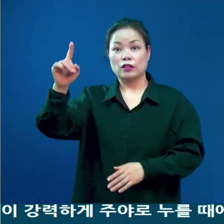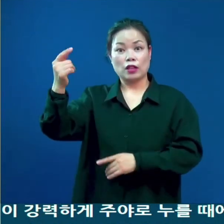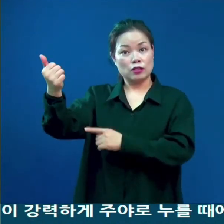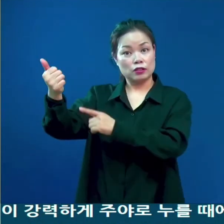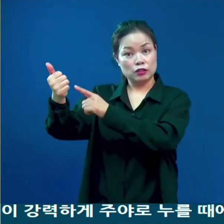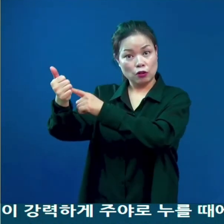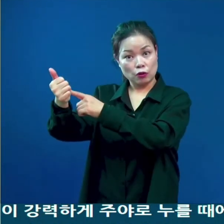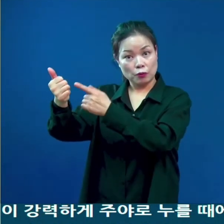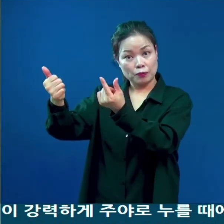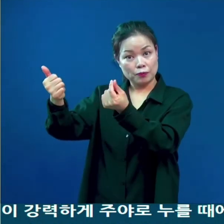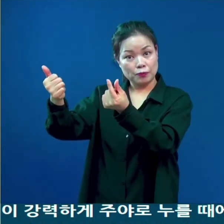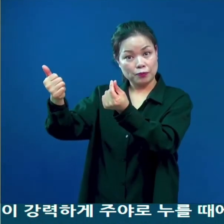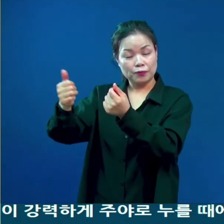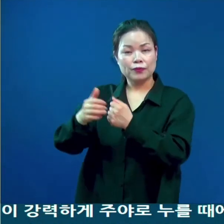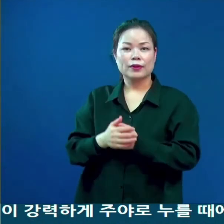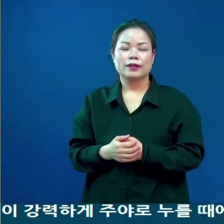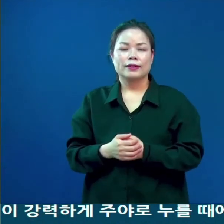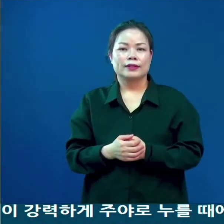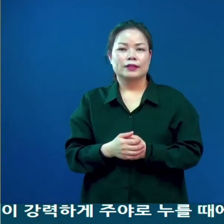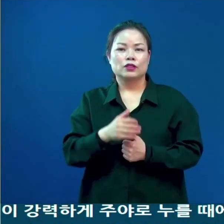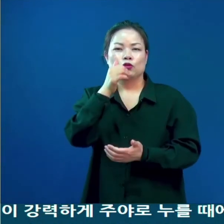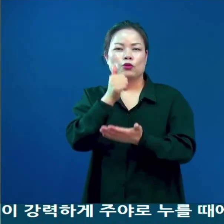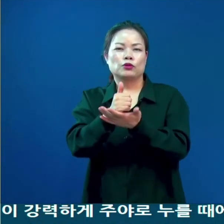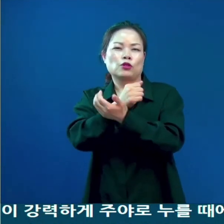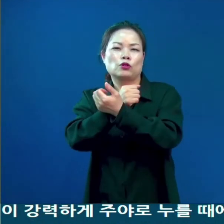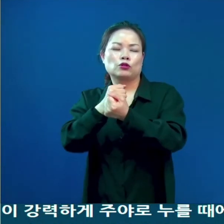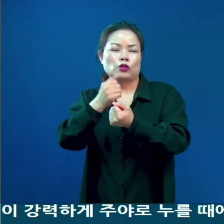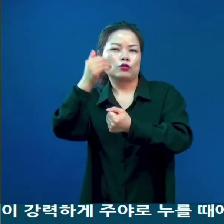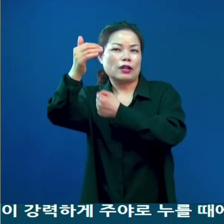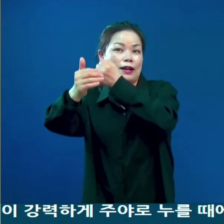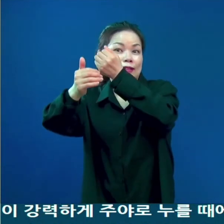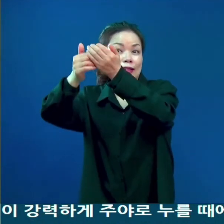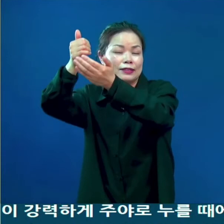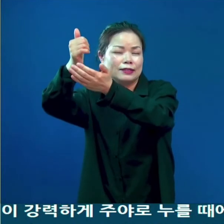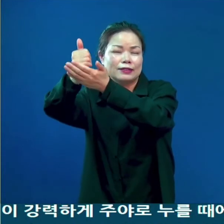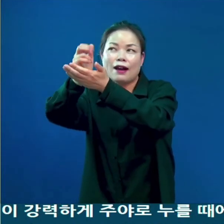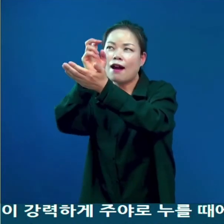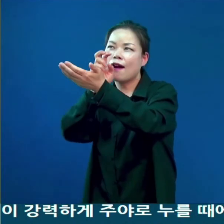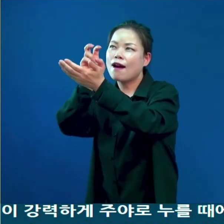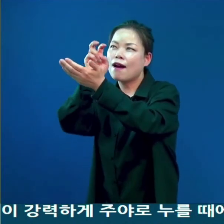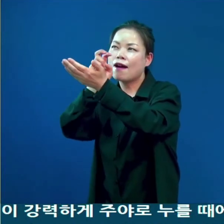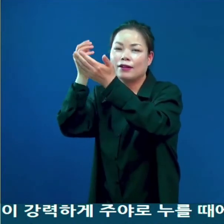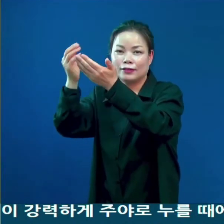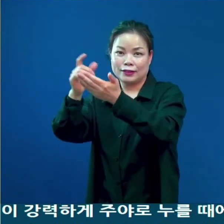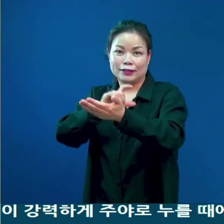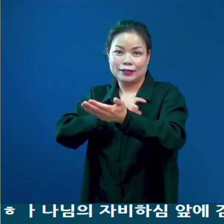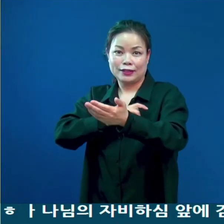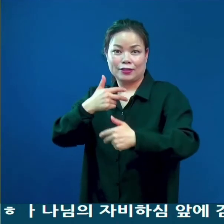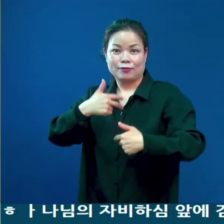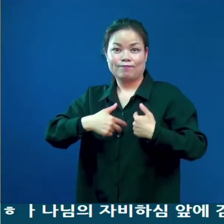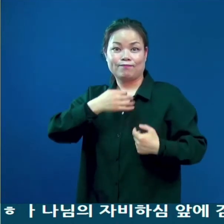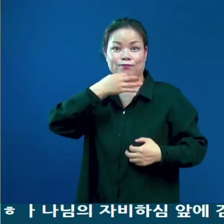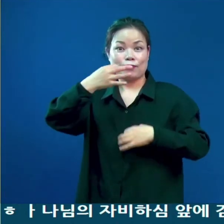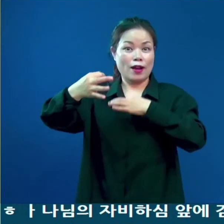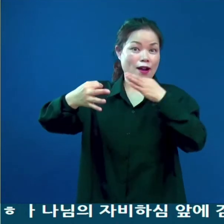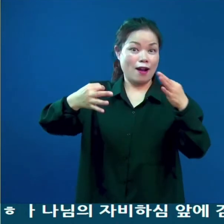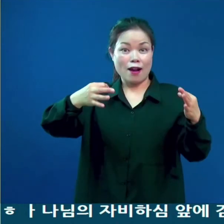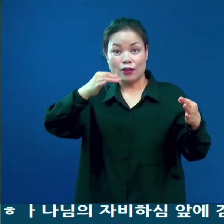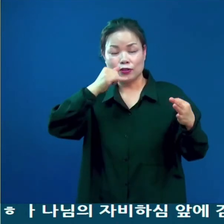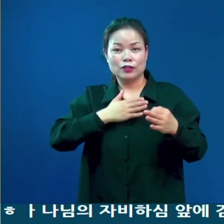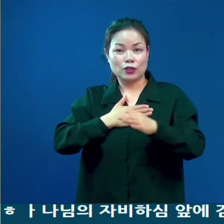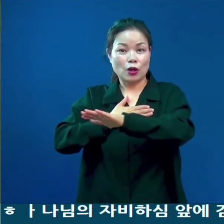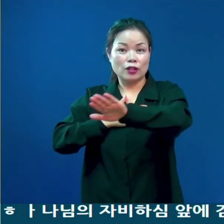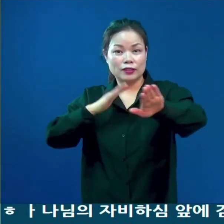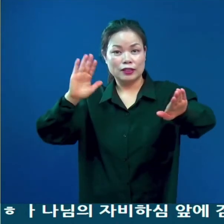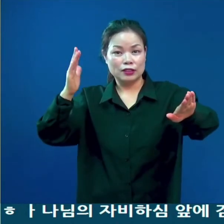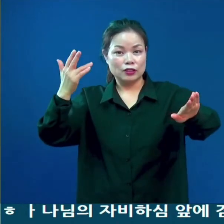같이 그 죄를 용서해 주시는 하나님을 찬양하며 그 이름을 즐거이 외칠 수 있는 저와